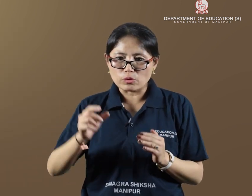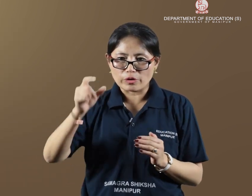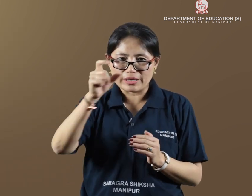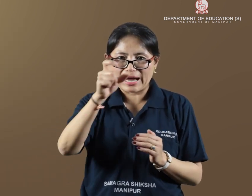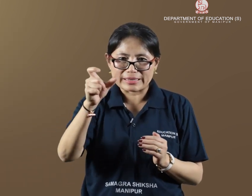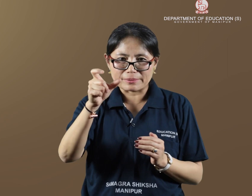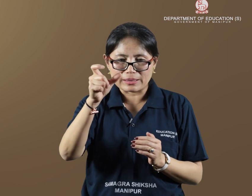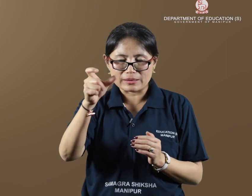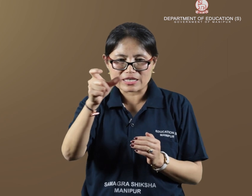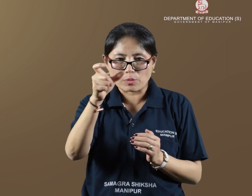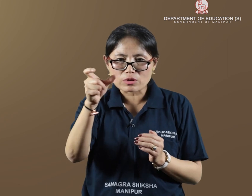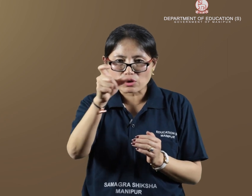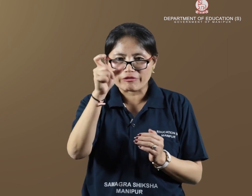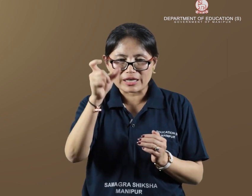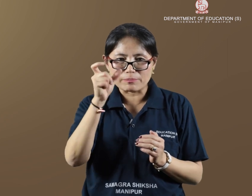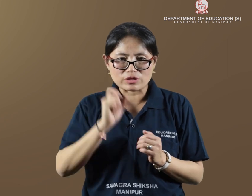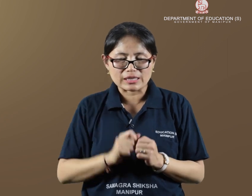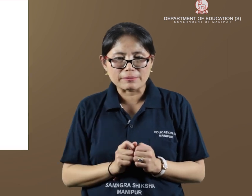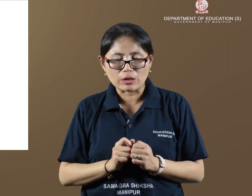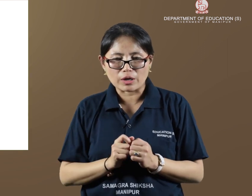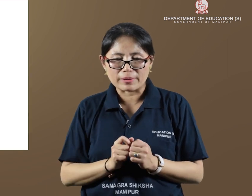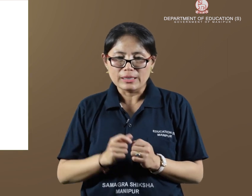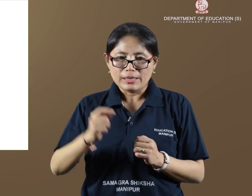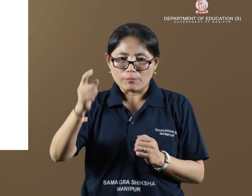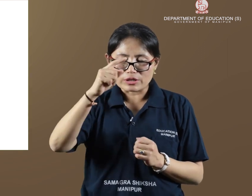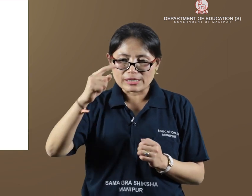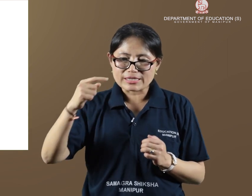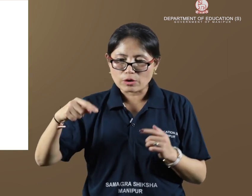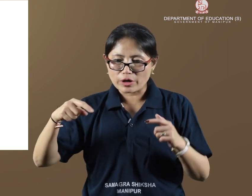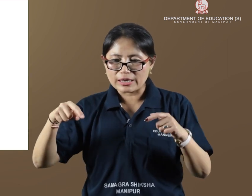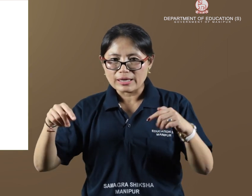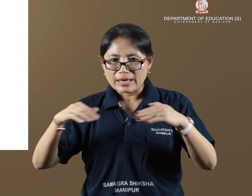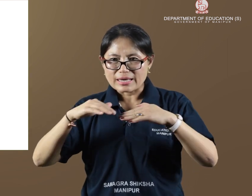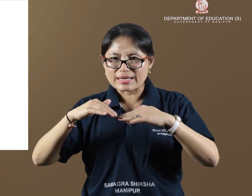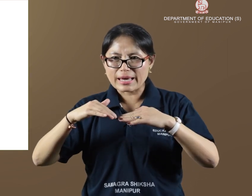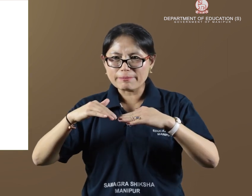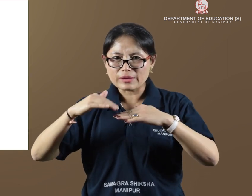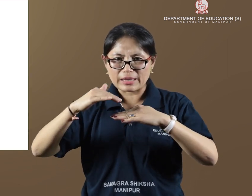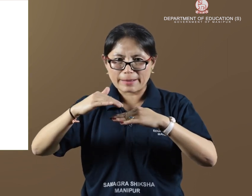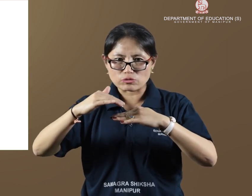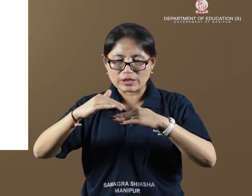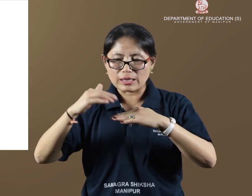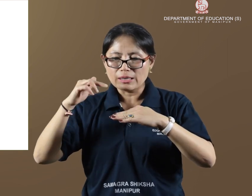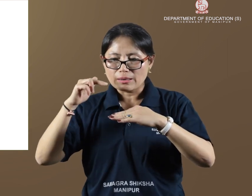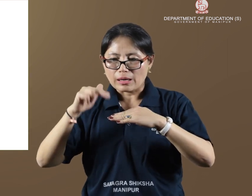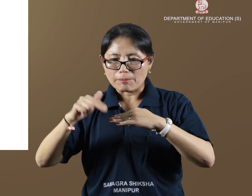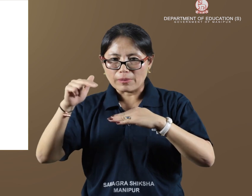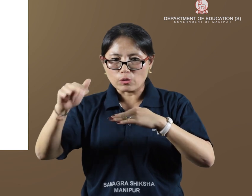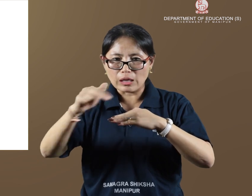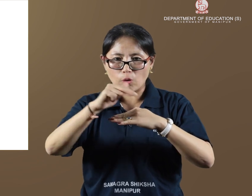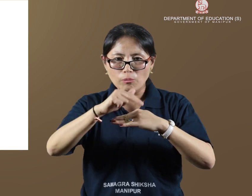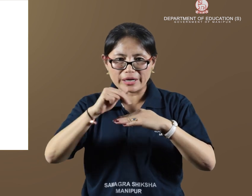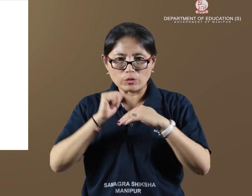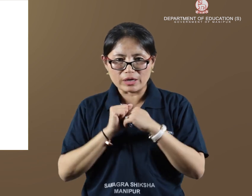khoin yadraba dispose of any bottle am loraba bottles dai khoina same depth to the makhul ahum mari hulla